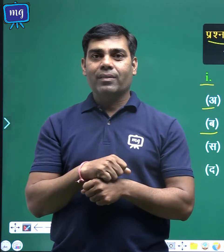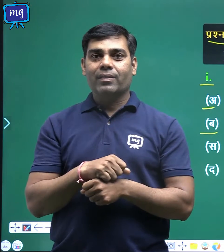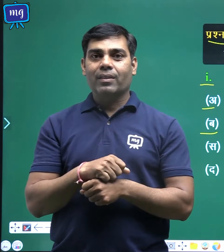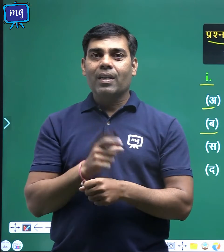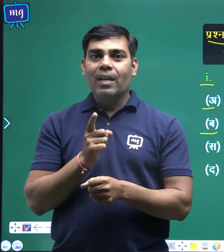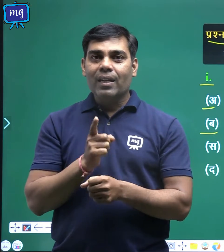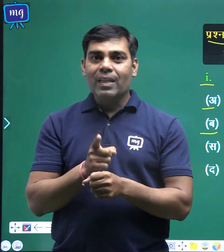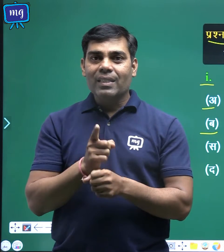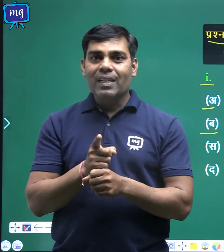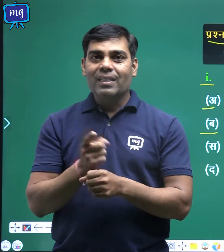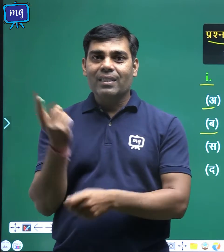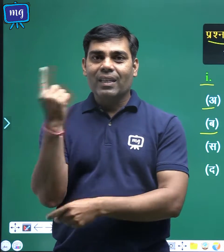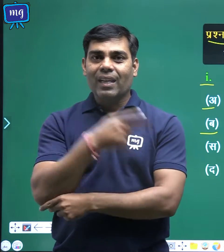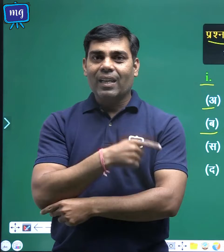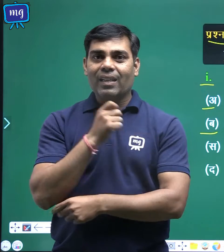शिक्षक दिवस।